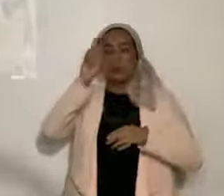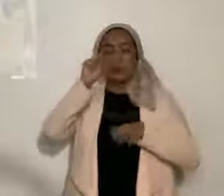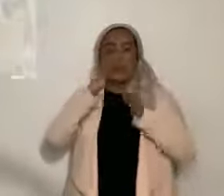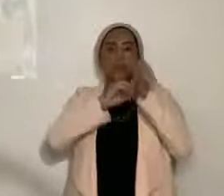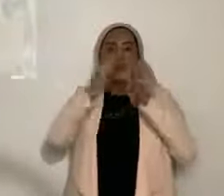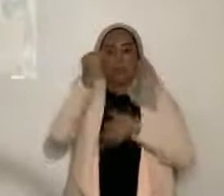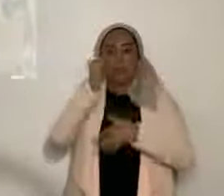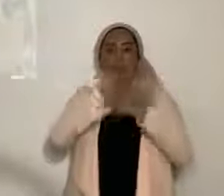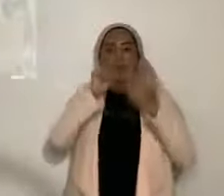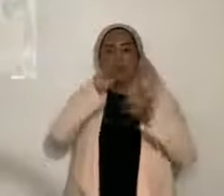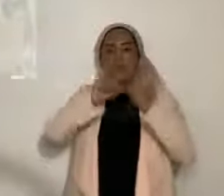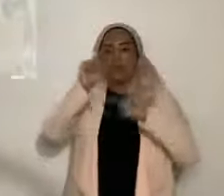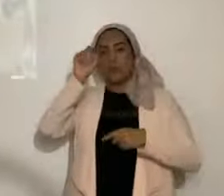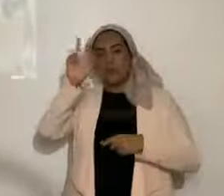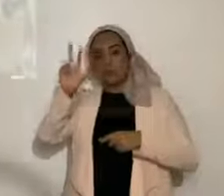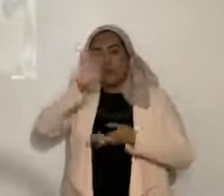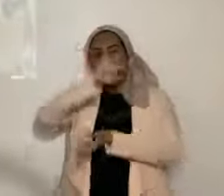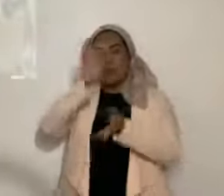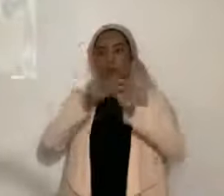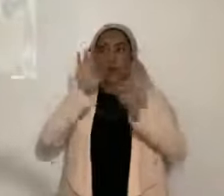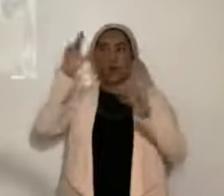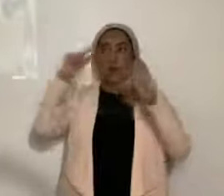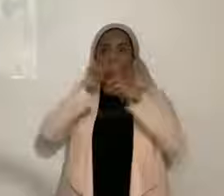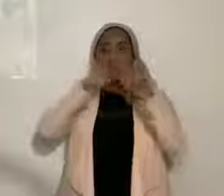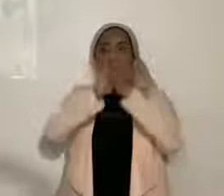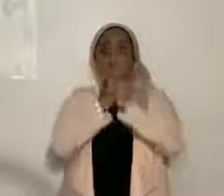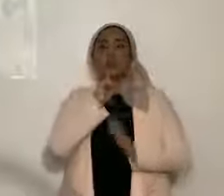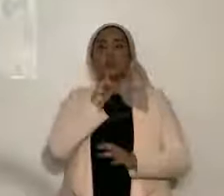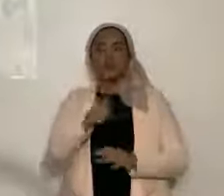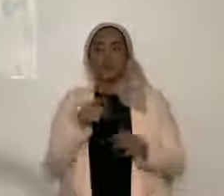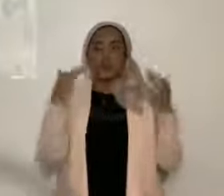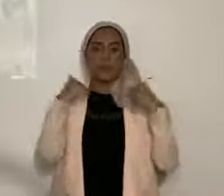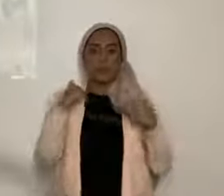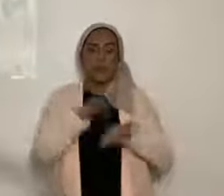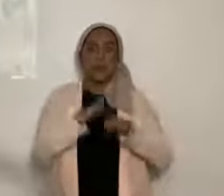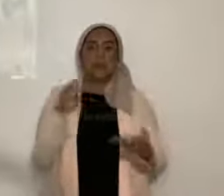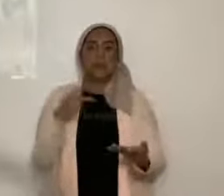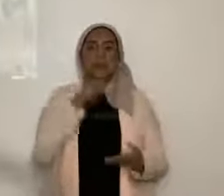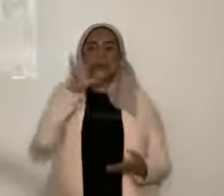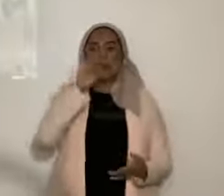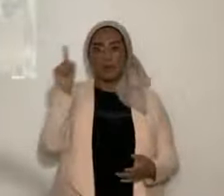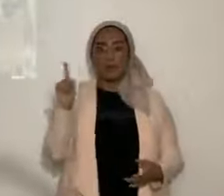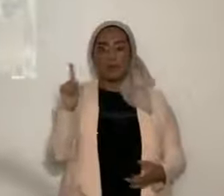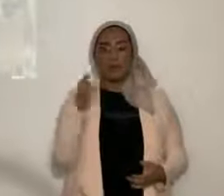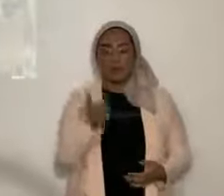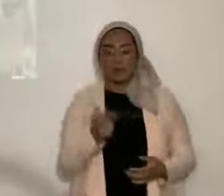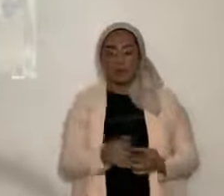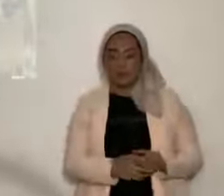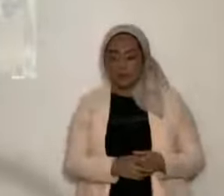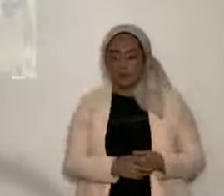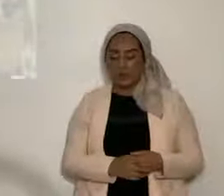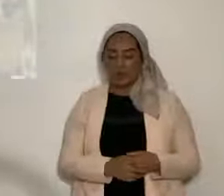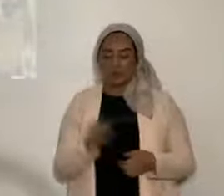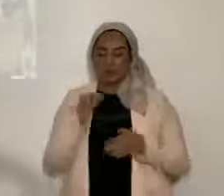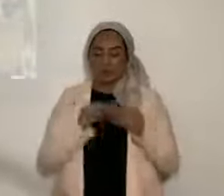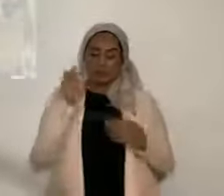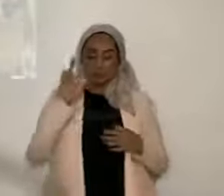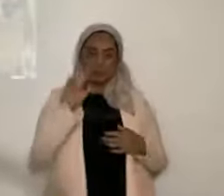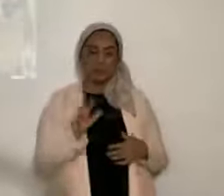3. Vean, la suma de tu palabra es la verdad. Ahora, en el Salmo 81, miren. Verso